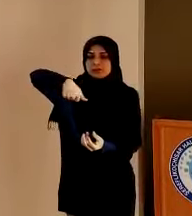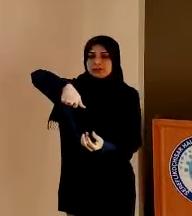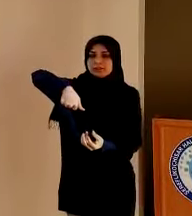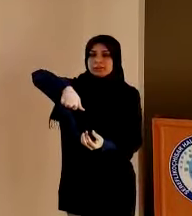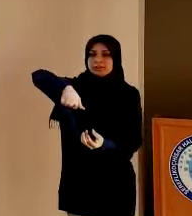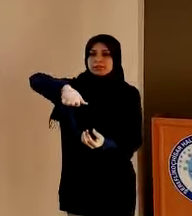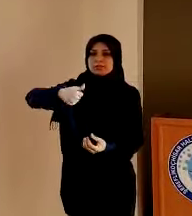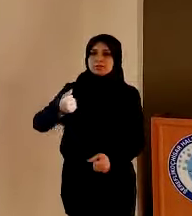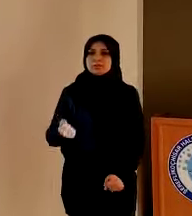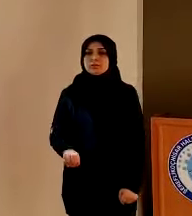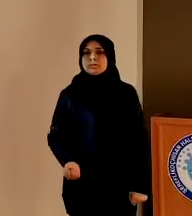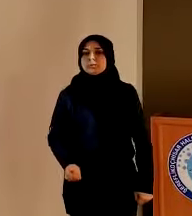sürahi,